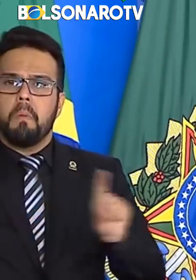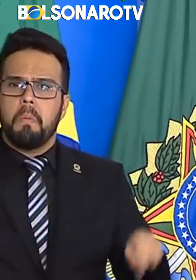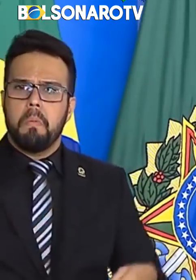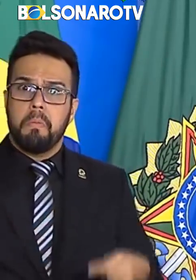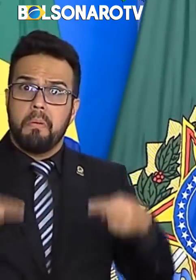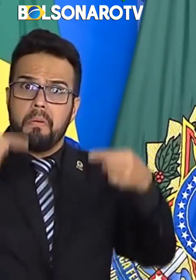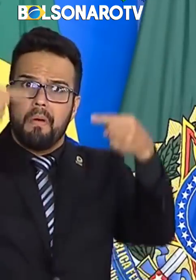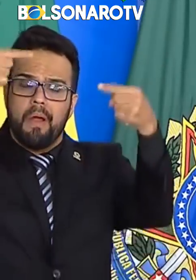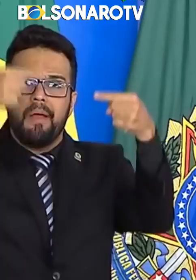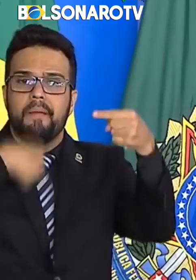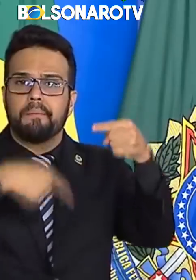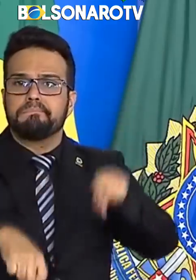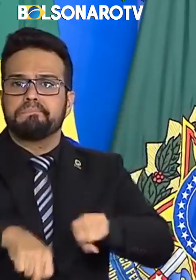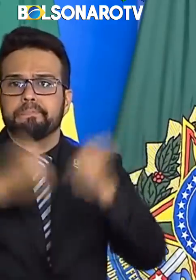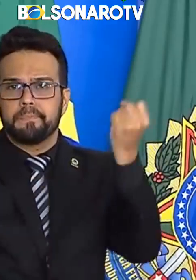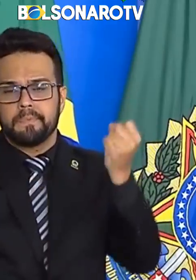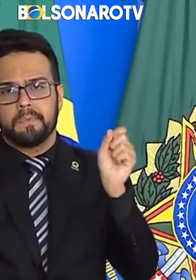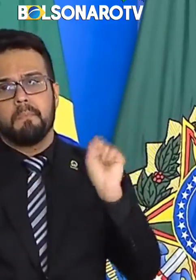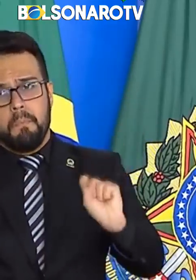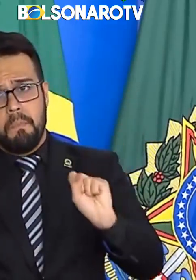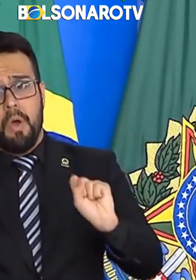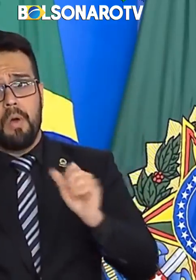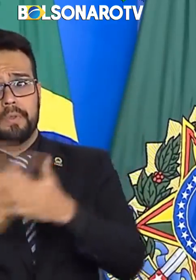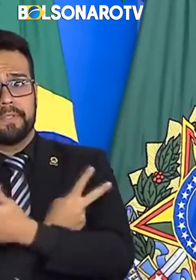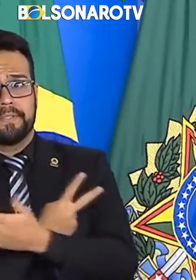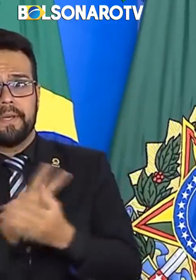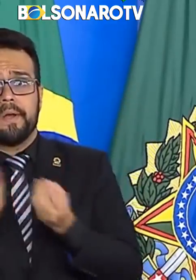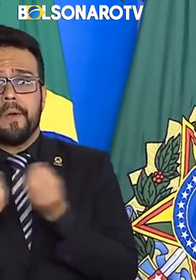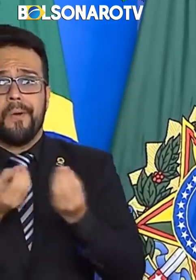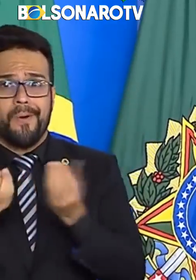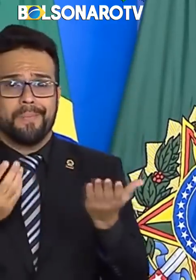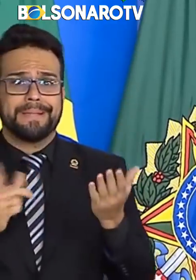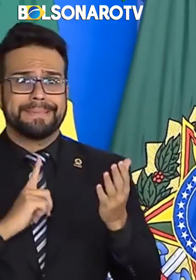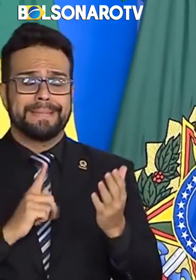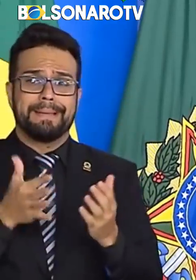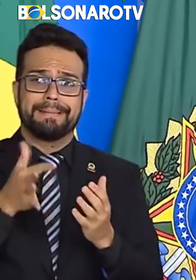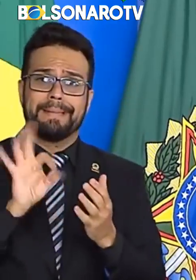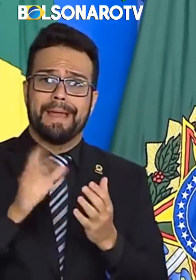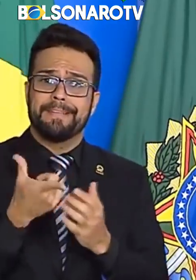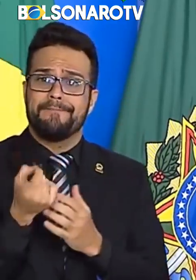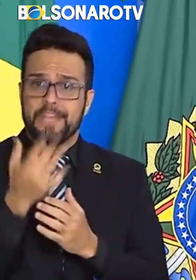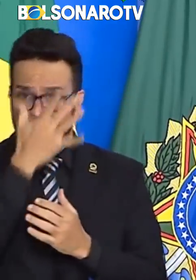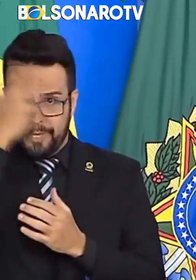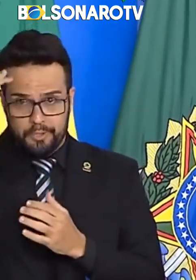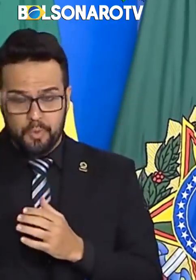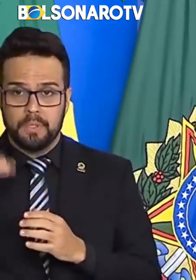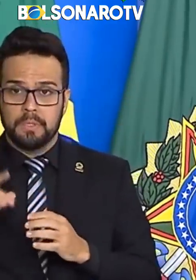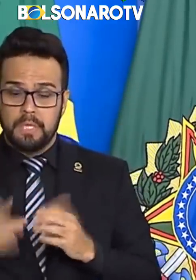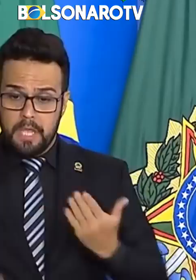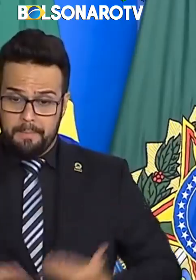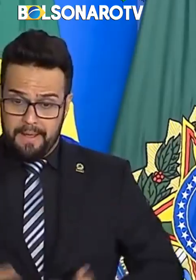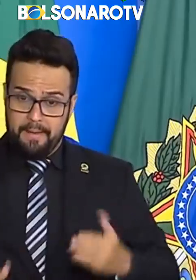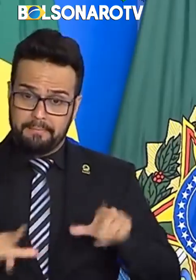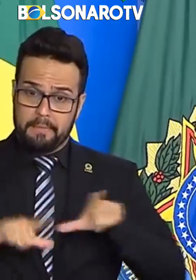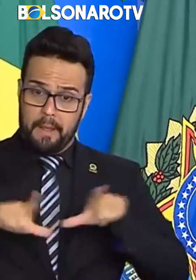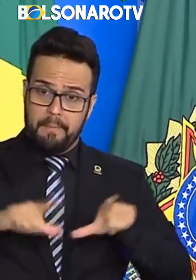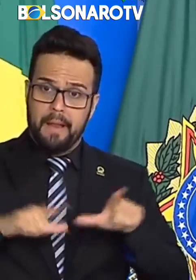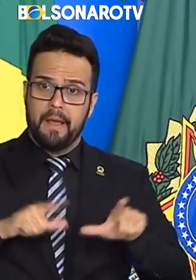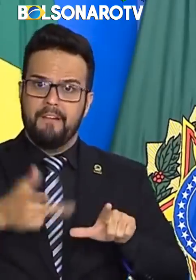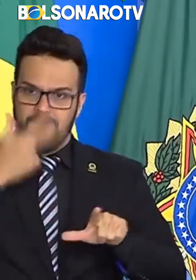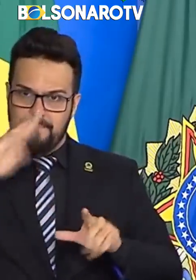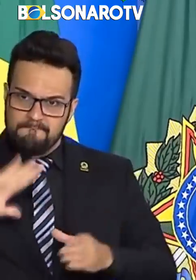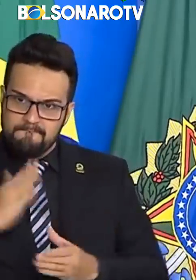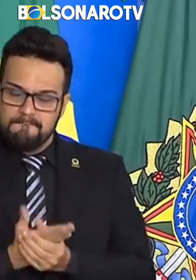quebrar. E como é que você vai sair daquele negócio, tendo empregado 10, 15, 20 pessoas que entram na